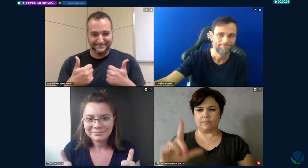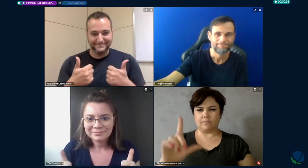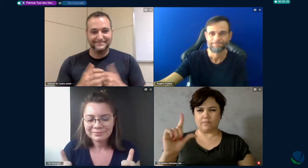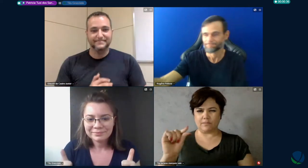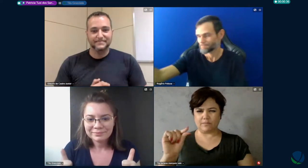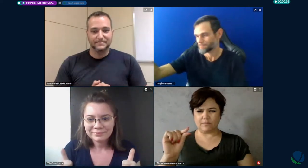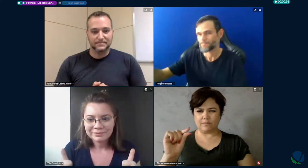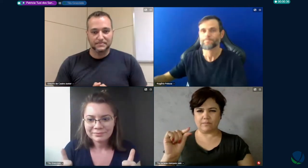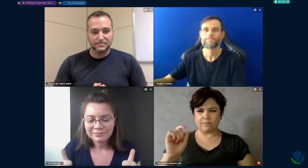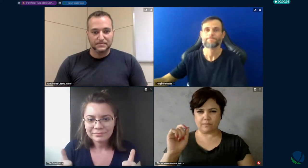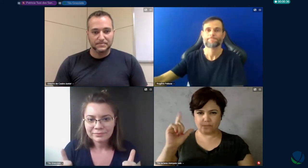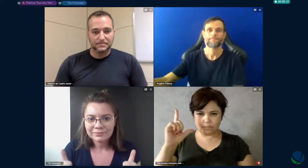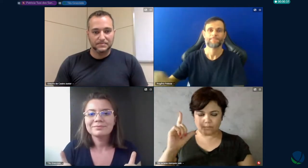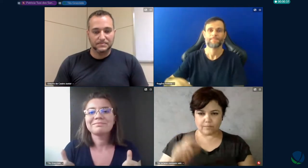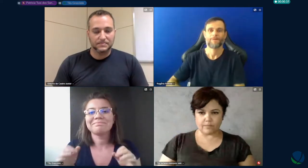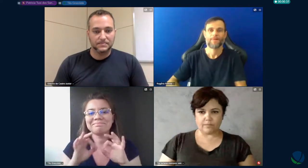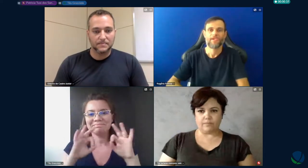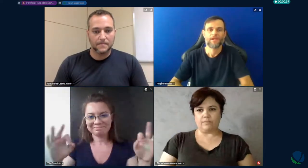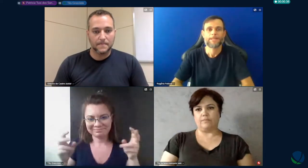Aumentando só um pouquinho, tá ótimo.